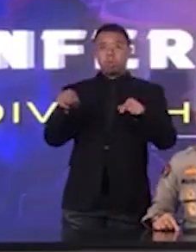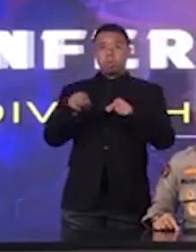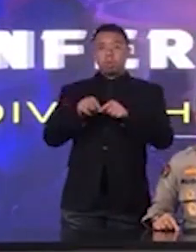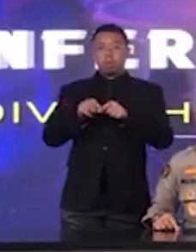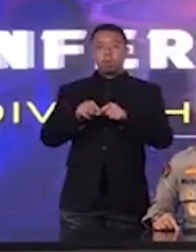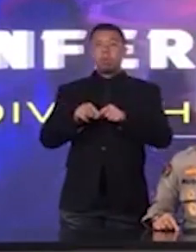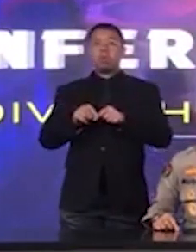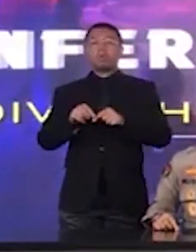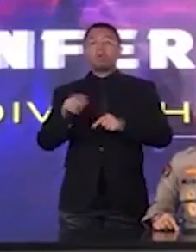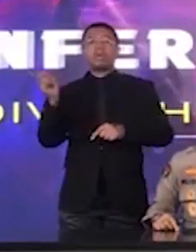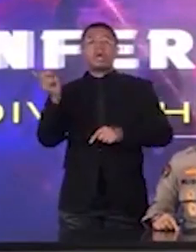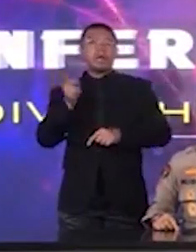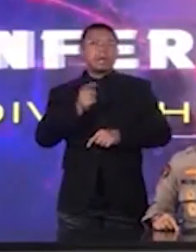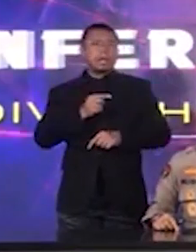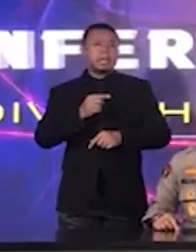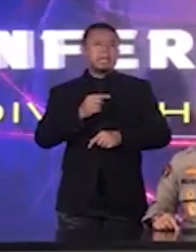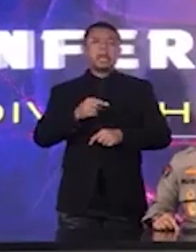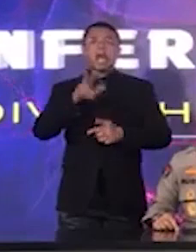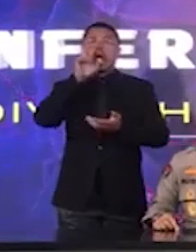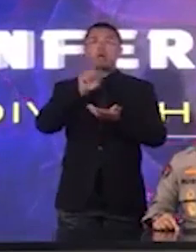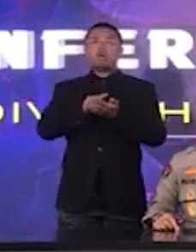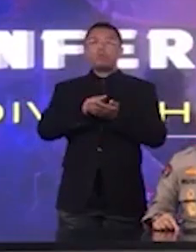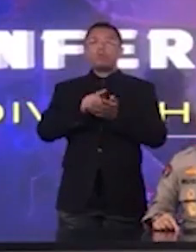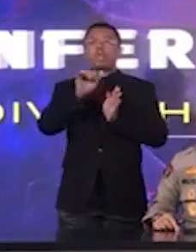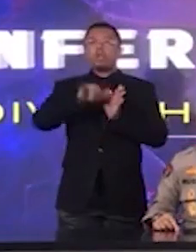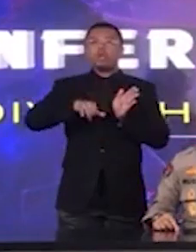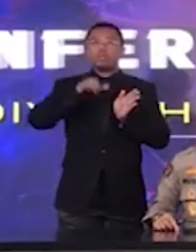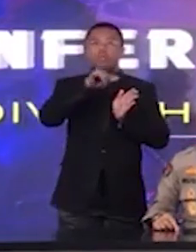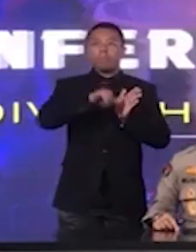pada salah satu akun di